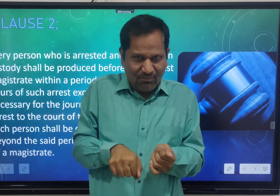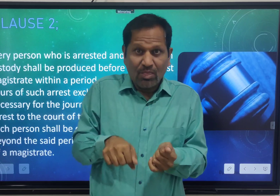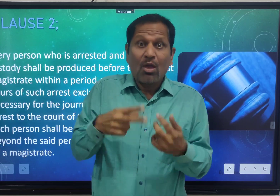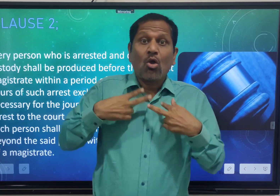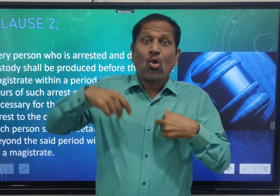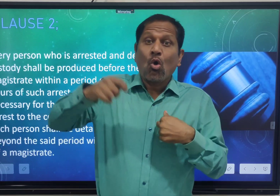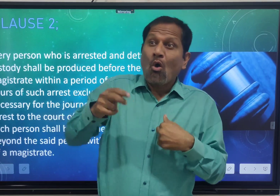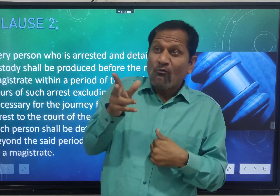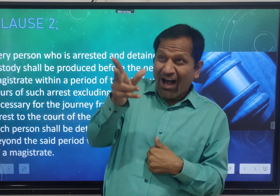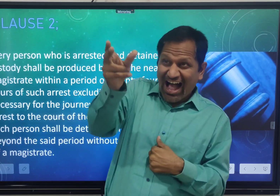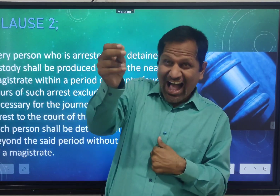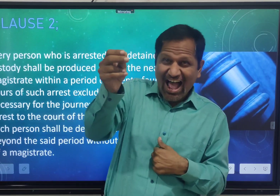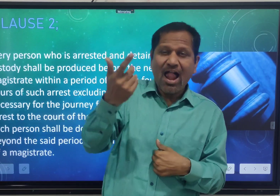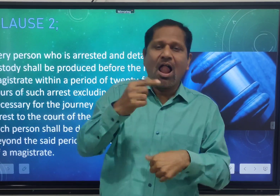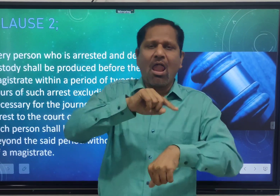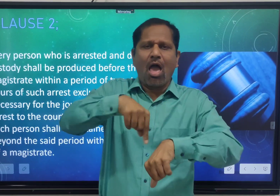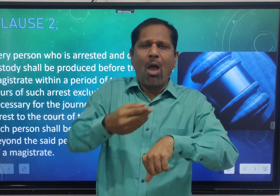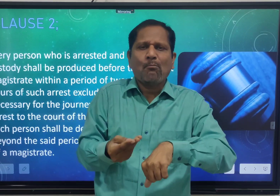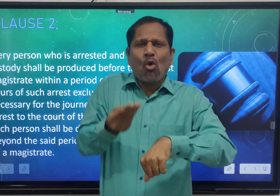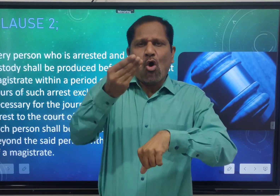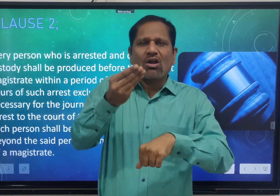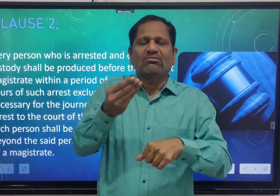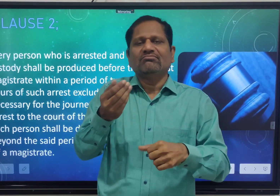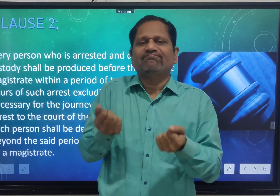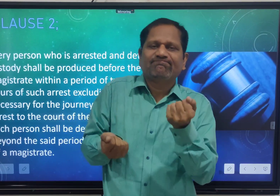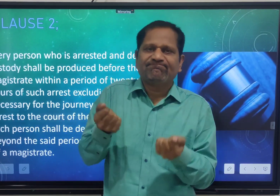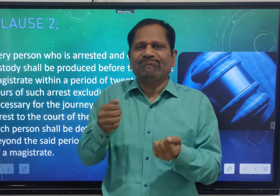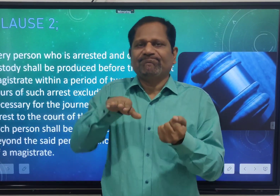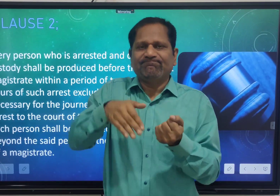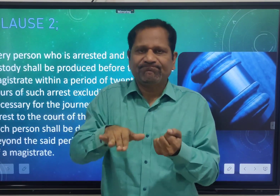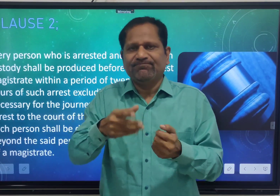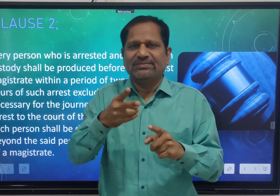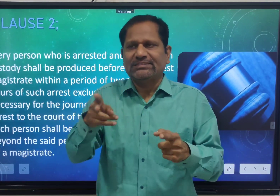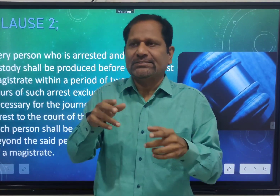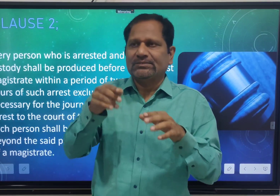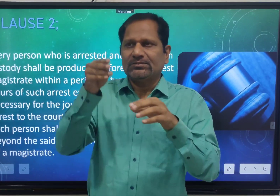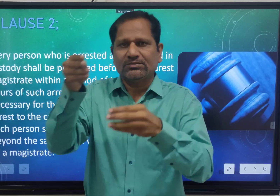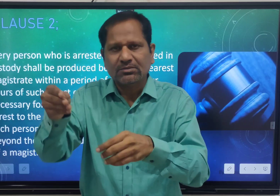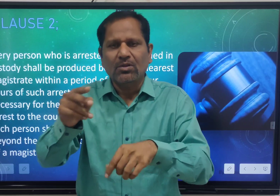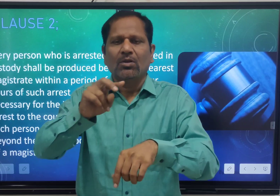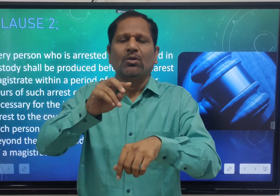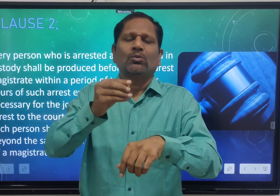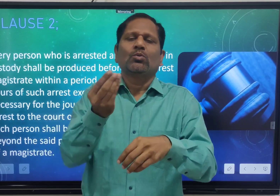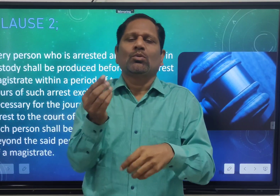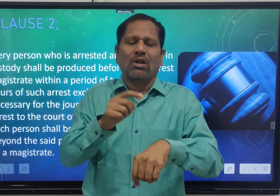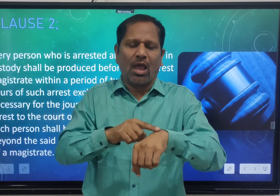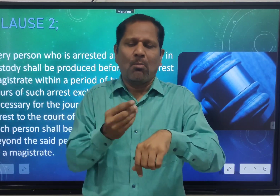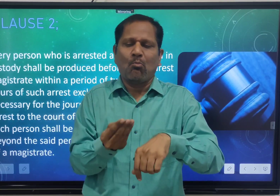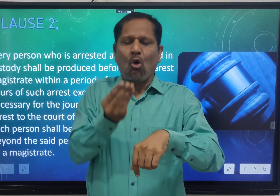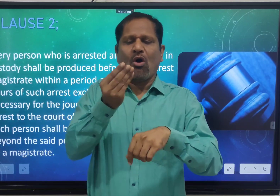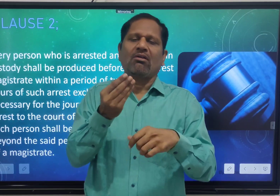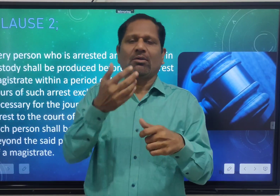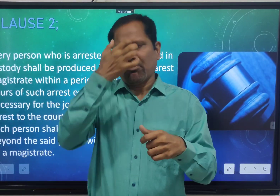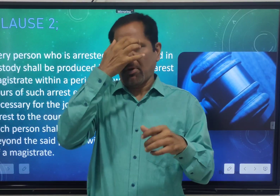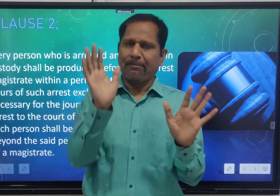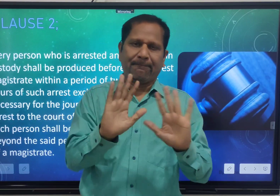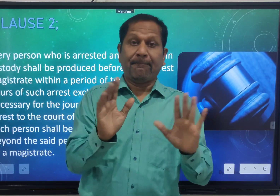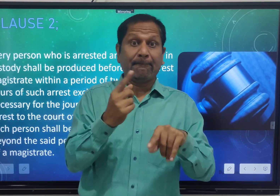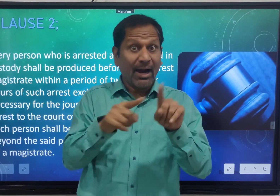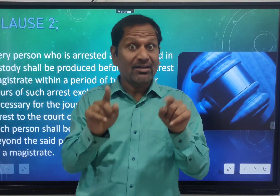सामने प्रस्तुत करना होगा। हो सकता है कि समय कुछ लग जाए, शायद यात्रा में समय लगे या कुछ और अन्य रीज़न है,